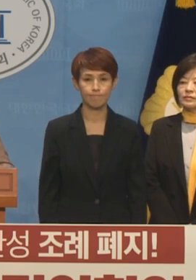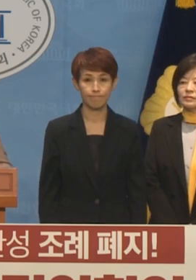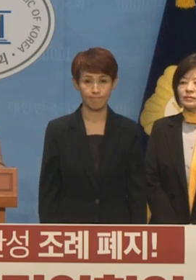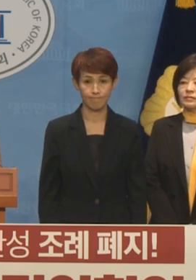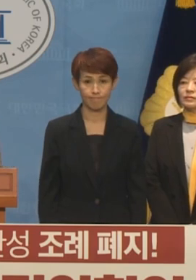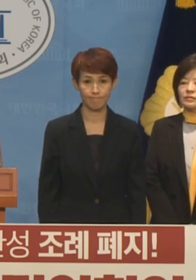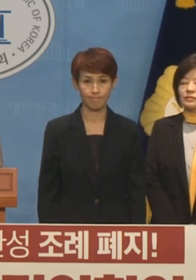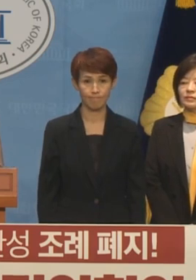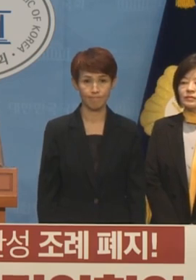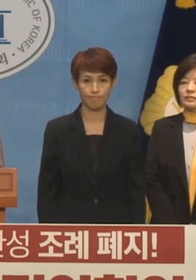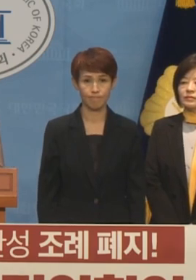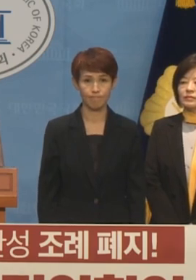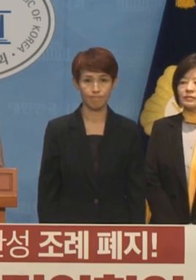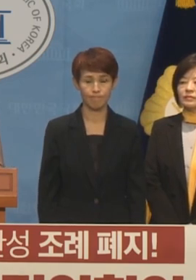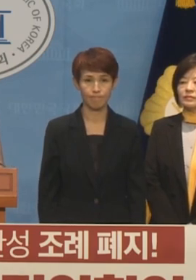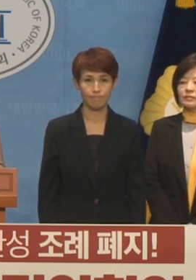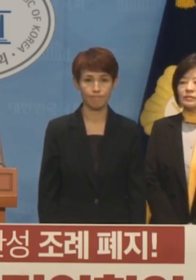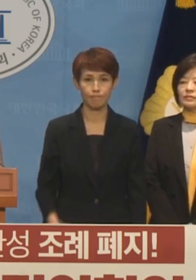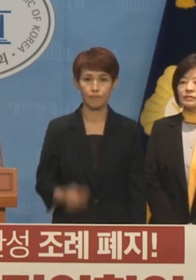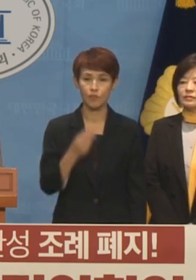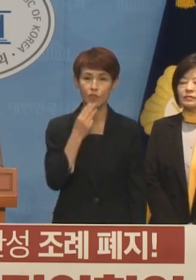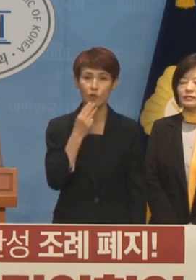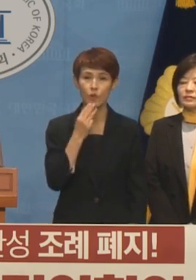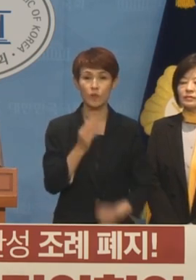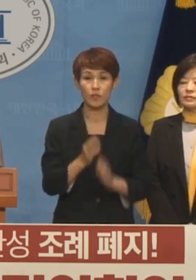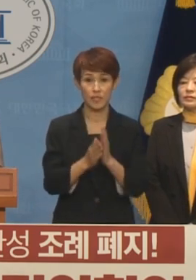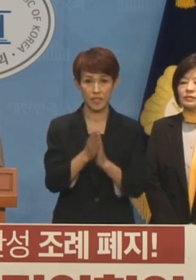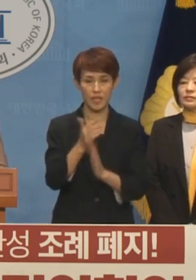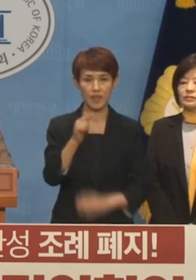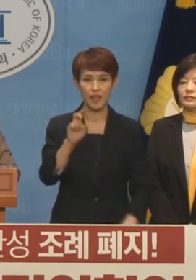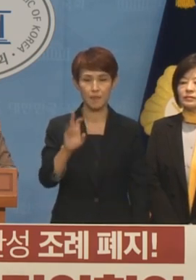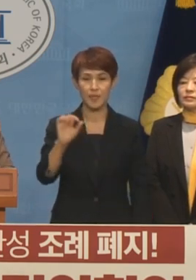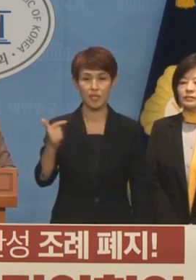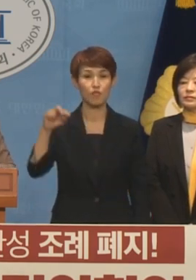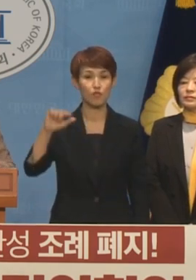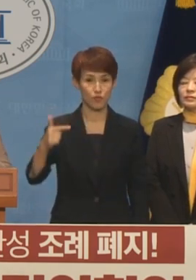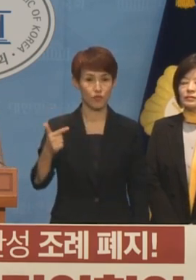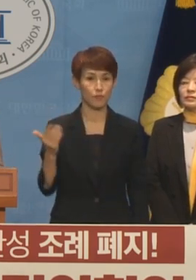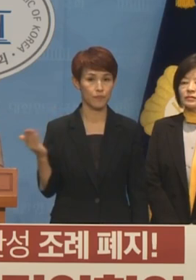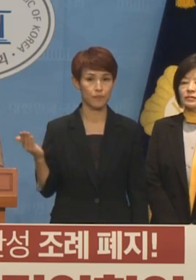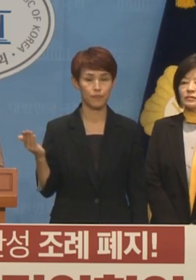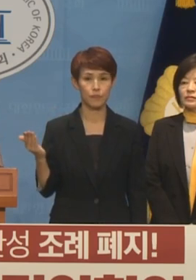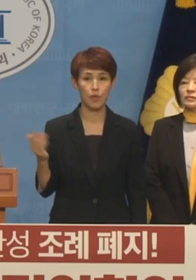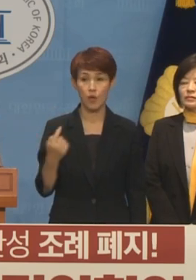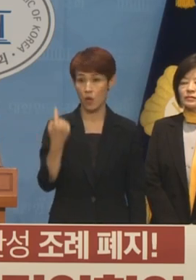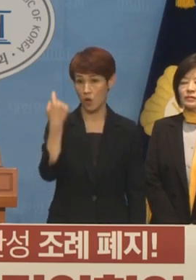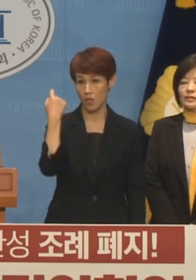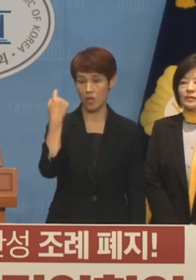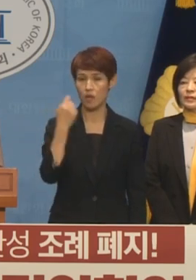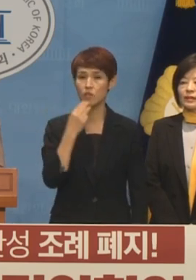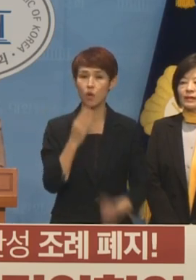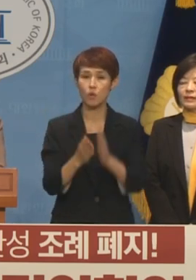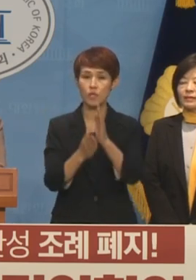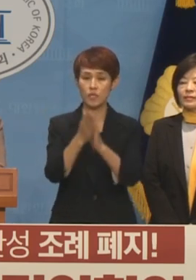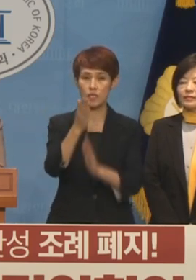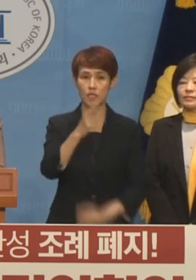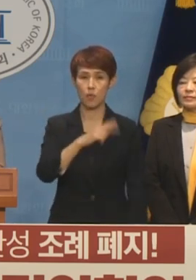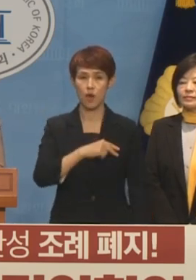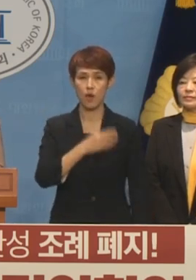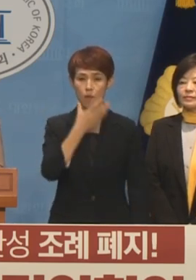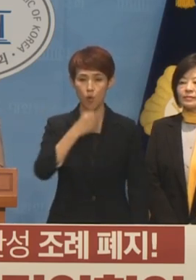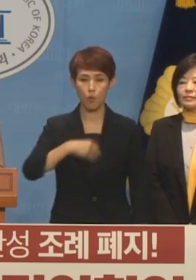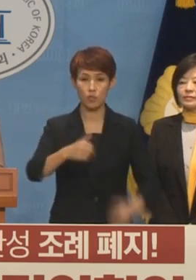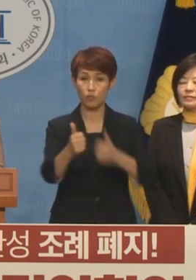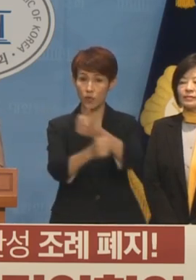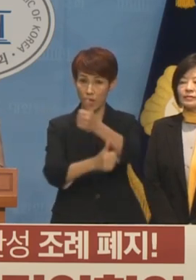네, 서울 송파병의 남인순 국회의원입니다. 어제 서울시의회